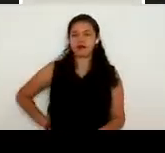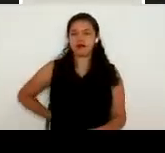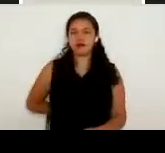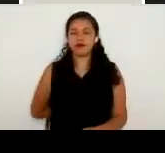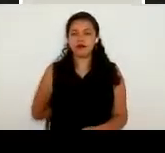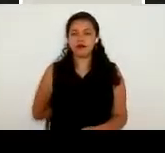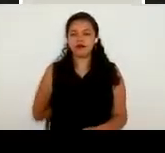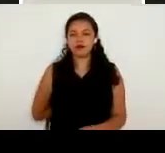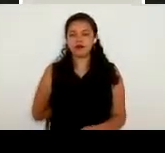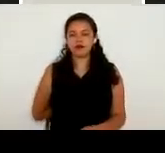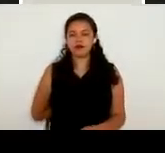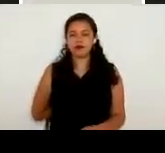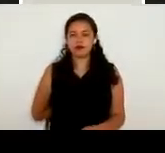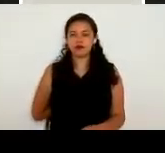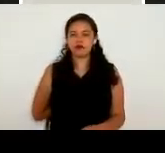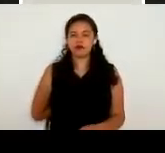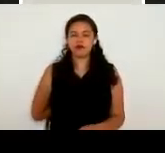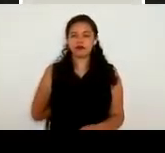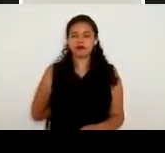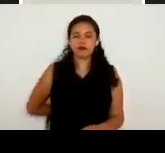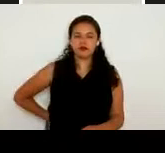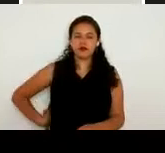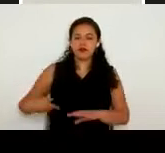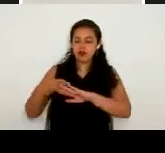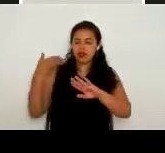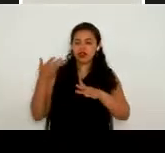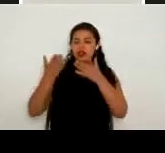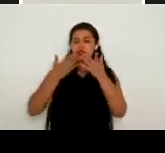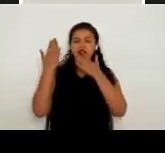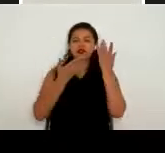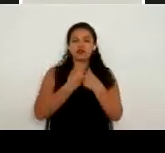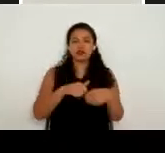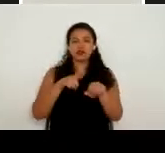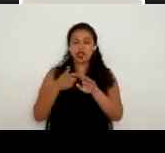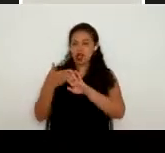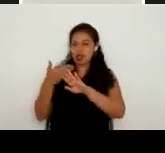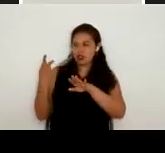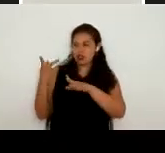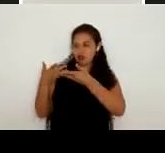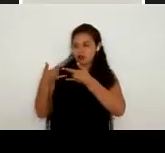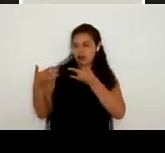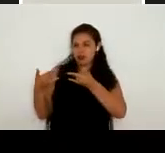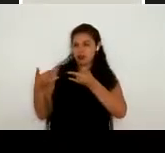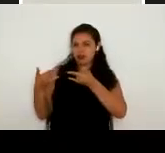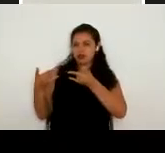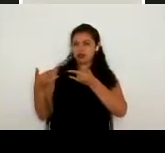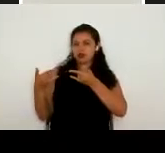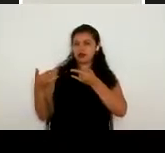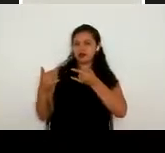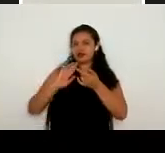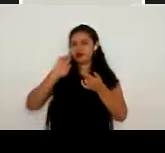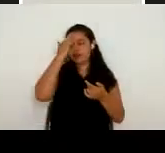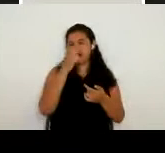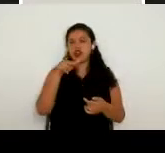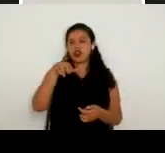los antecedentes de nuestro socio económico en trabajo social y ustedes recordarán a natalio kirchner